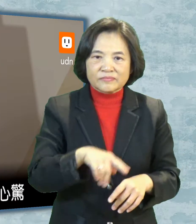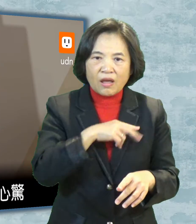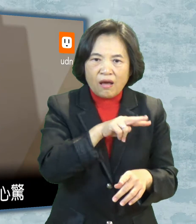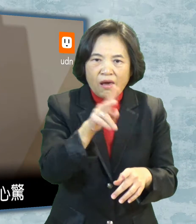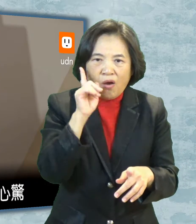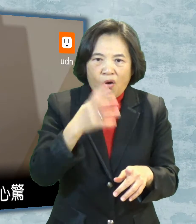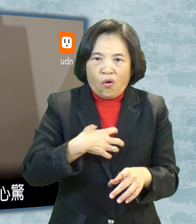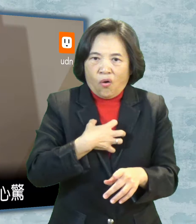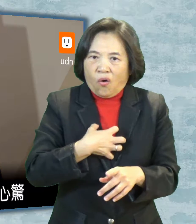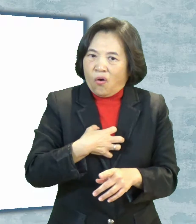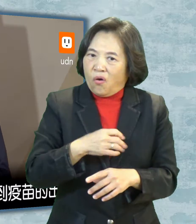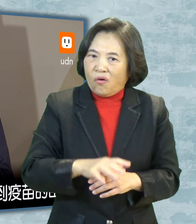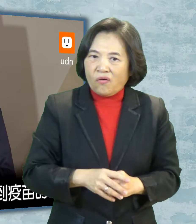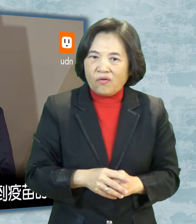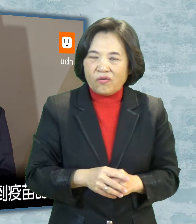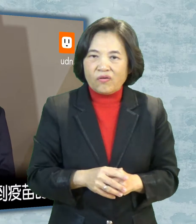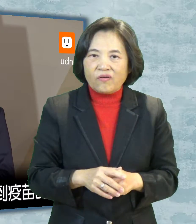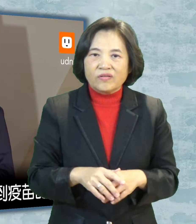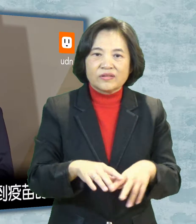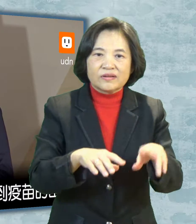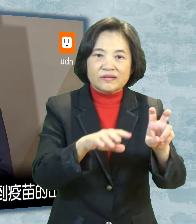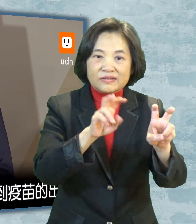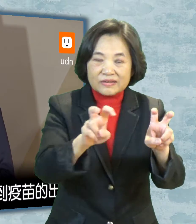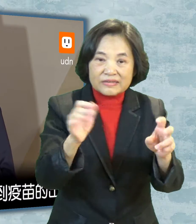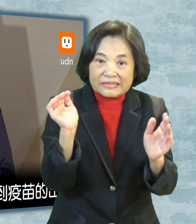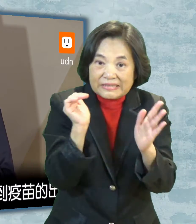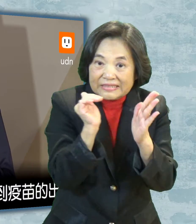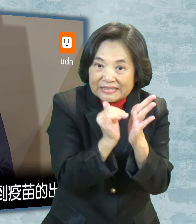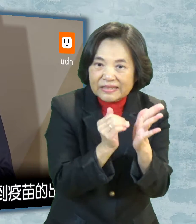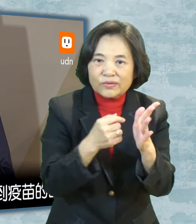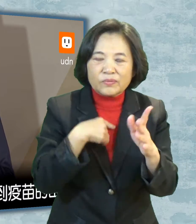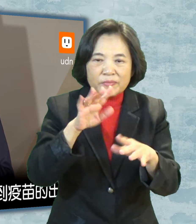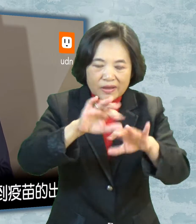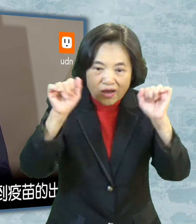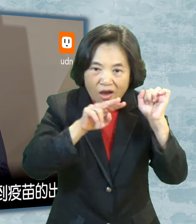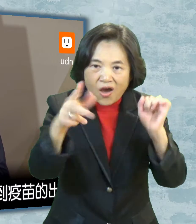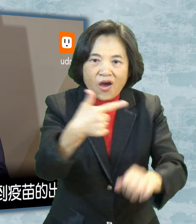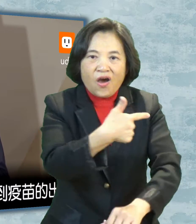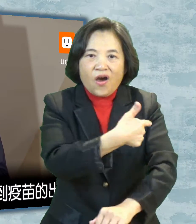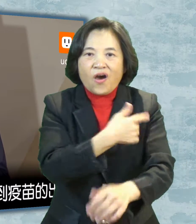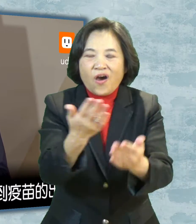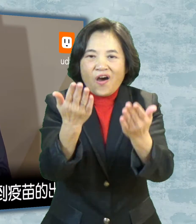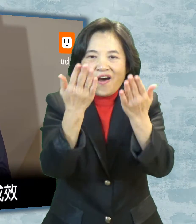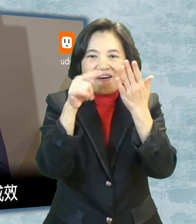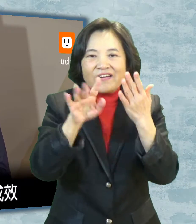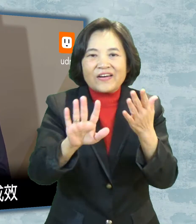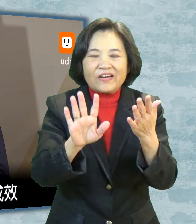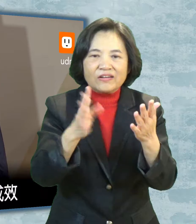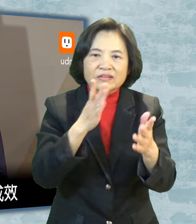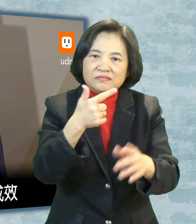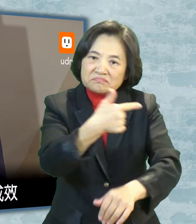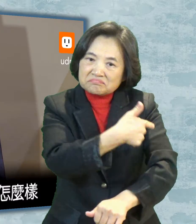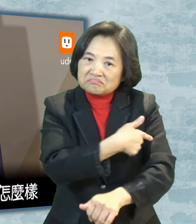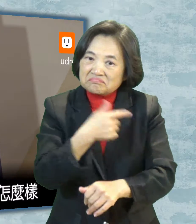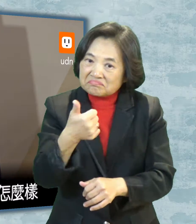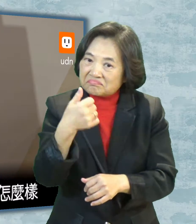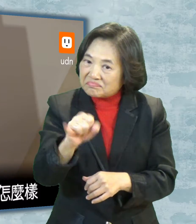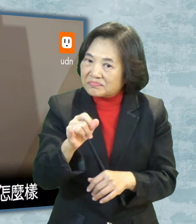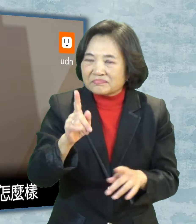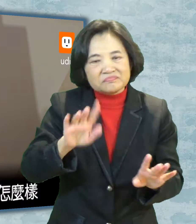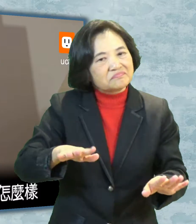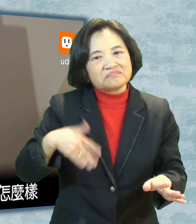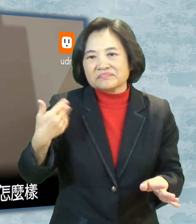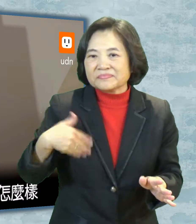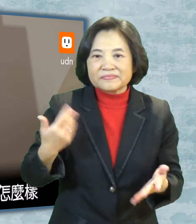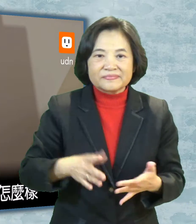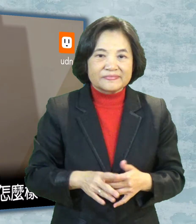字让人悚然心惊。2020年的年末，我们终于看到了疫苗的出现了。不过这个疫苗的成效现在还不知道